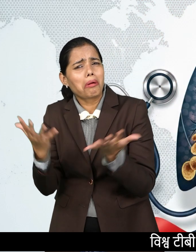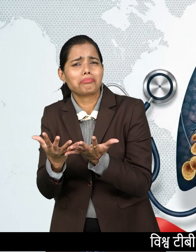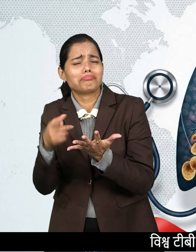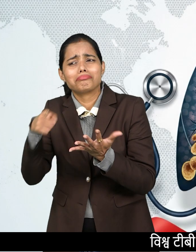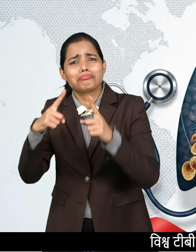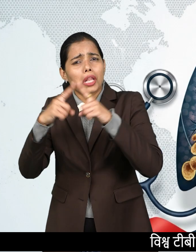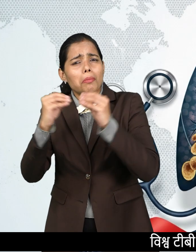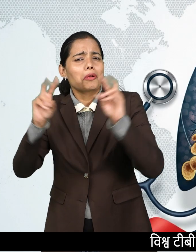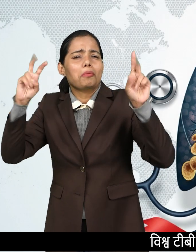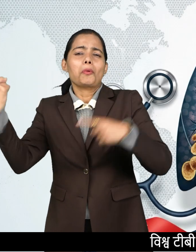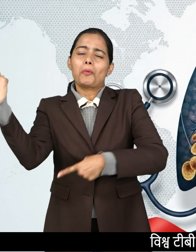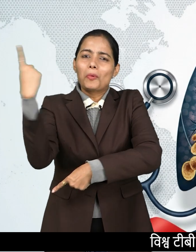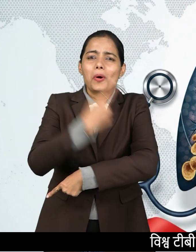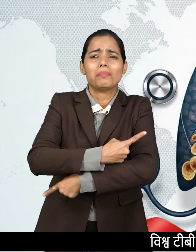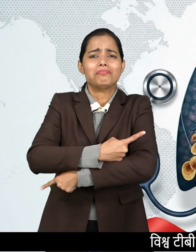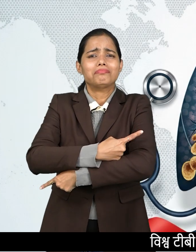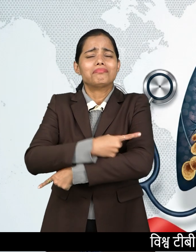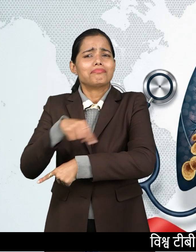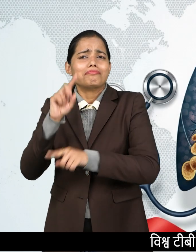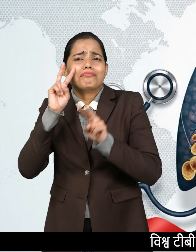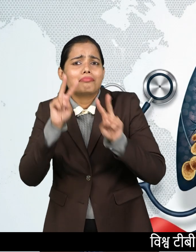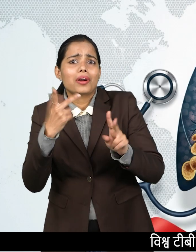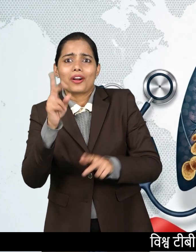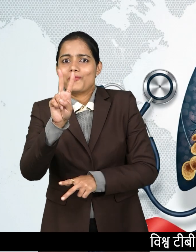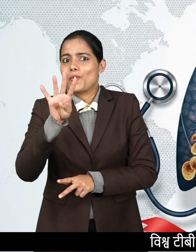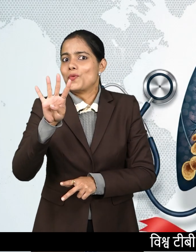विश्व टीबी दिवस 24 मार्च को मनाया जाता है।